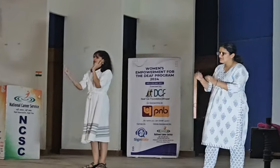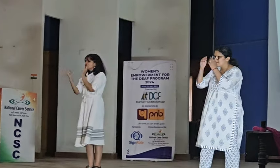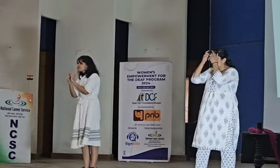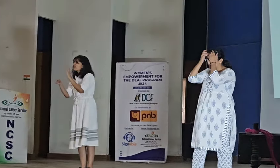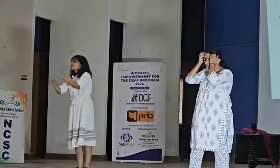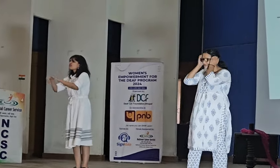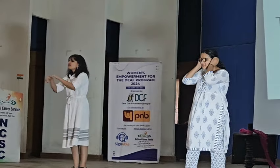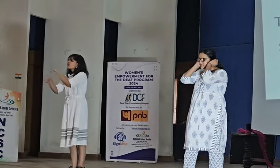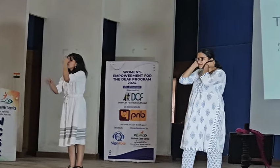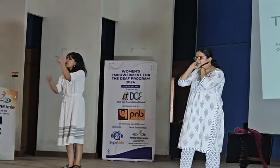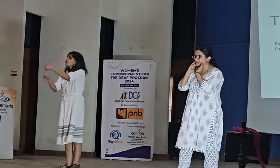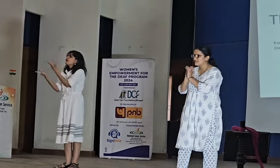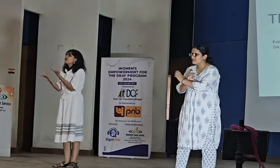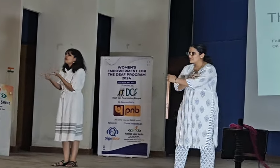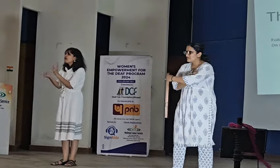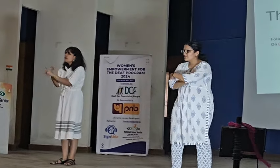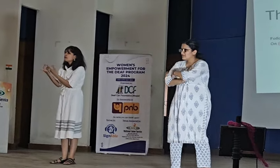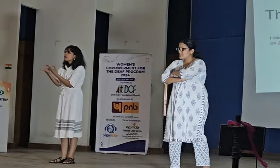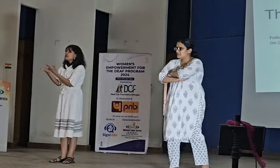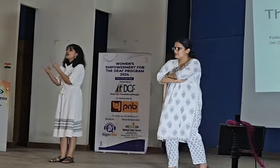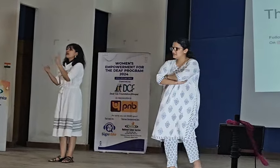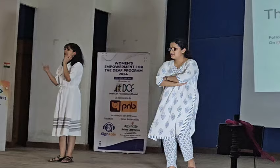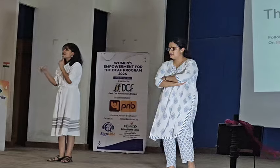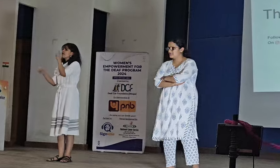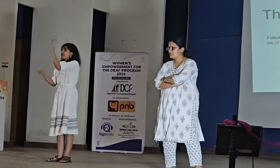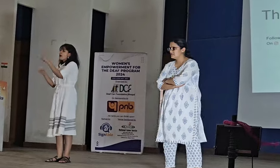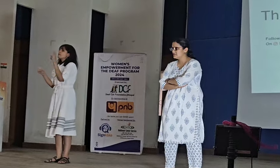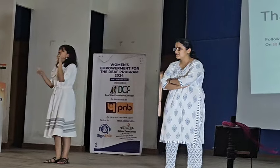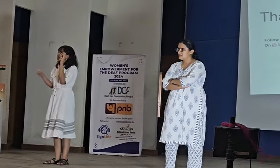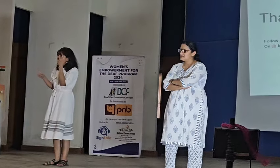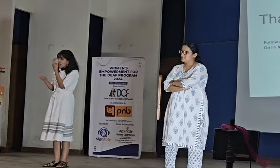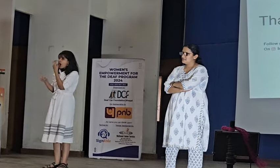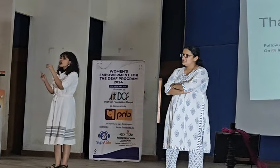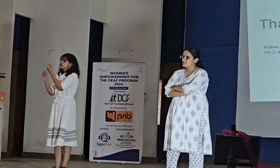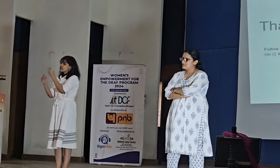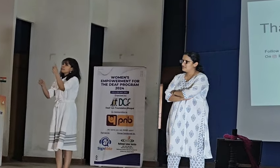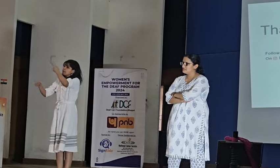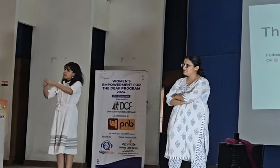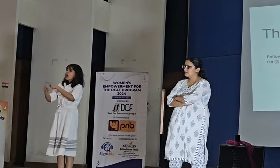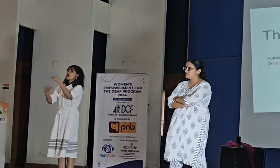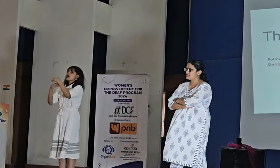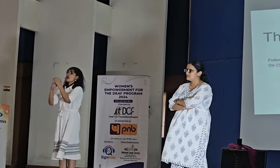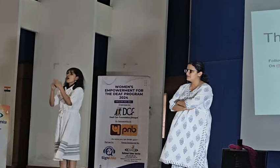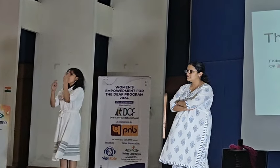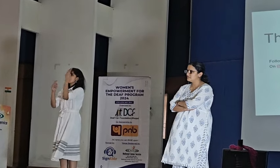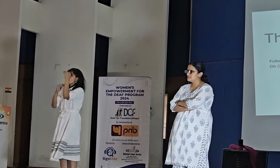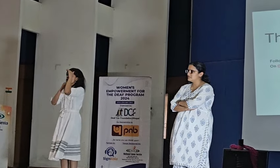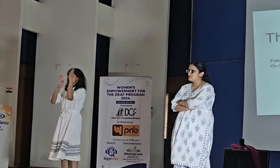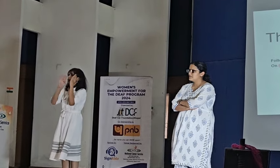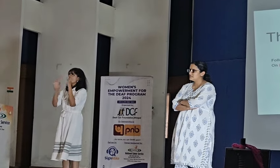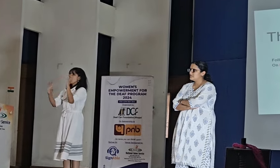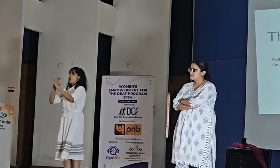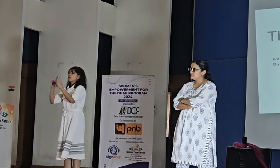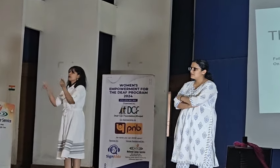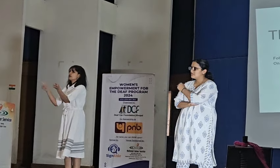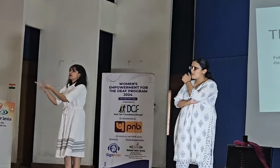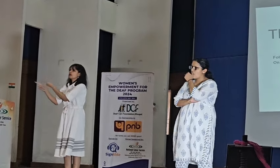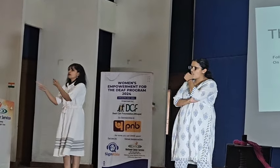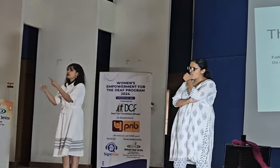मैं मिली उनको भी ये सारी प्रॉब्लम हो रही थी, तो मैं मतलब क्लियर विजन नहीं है, वो एक सर्कल में देख सकते हैं, एक डायरेक्शन में